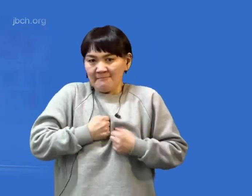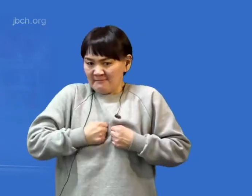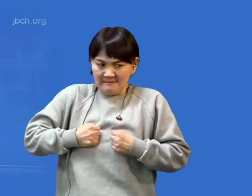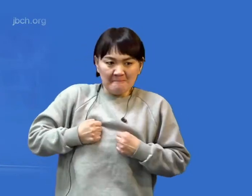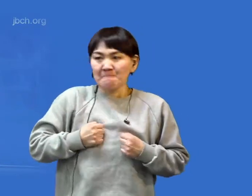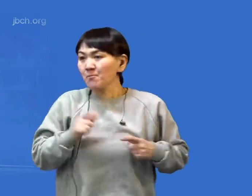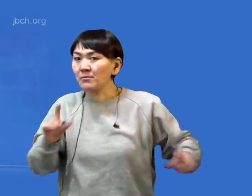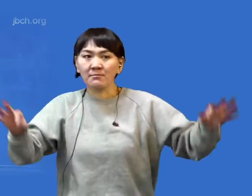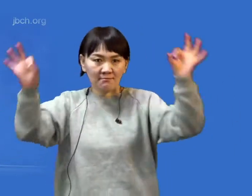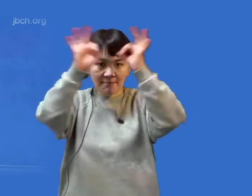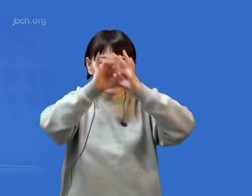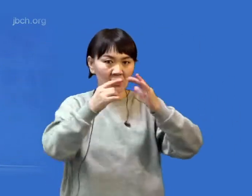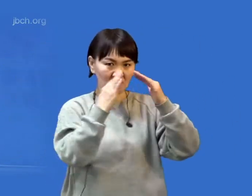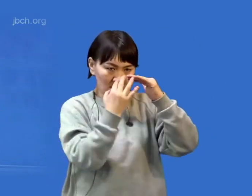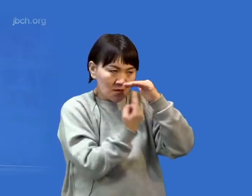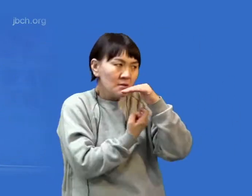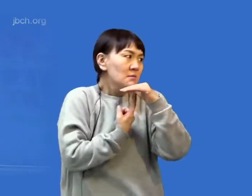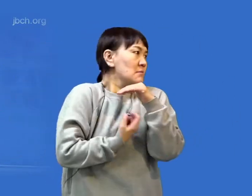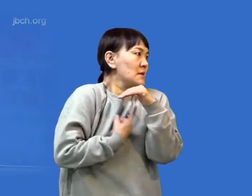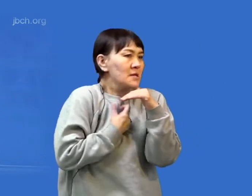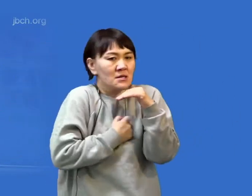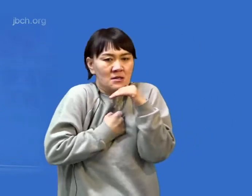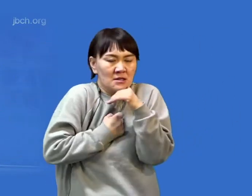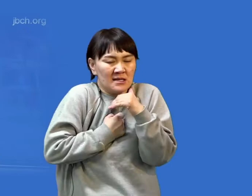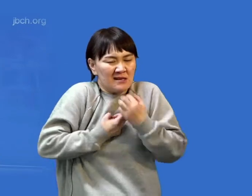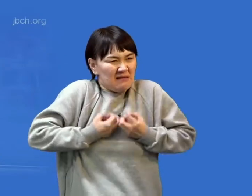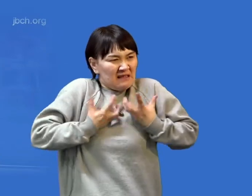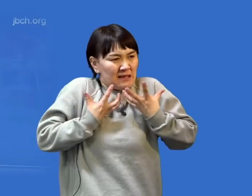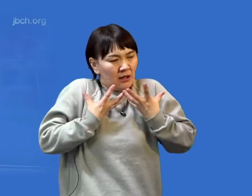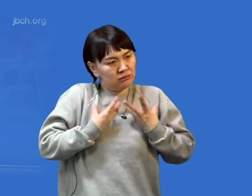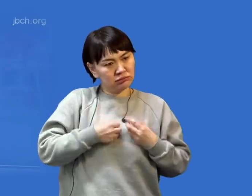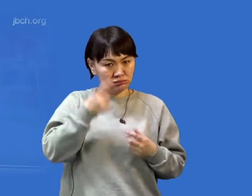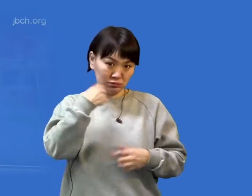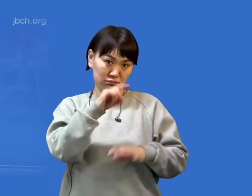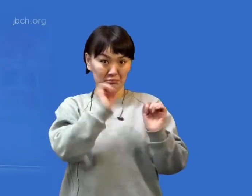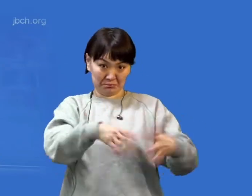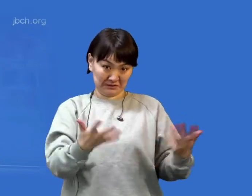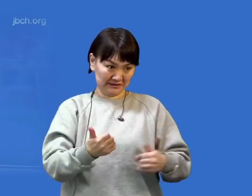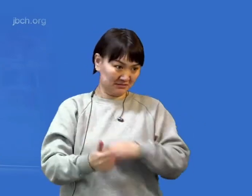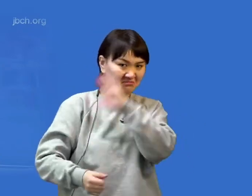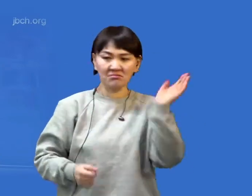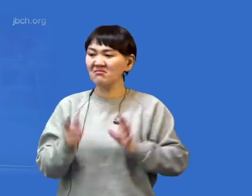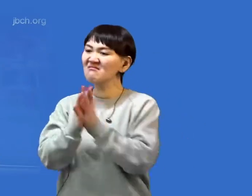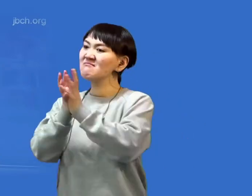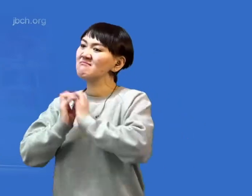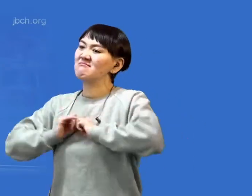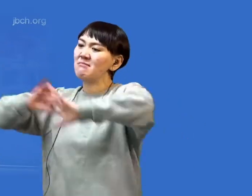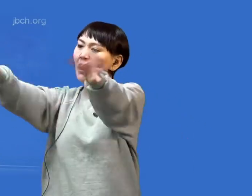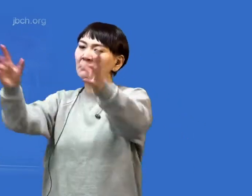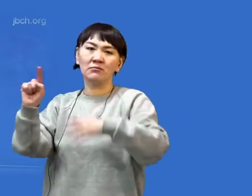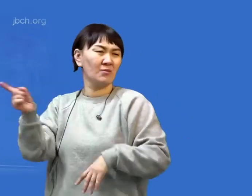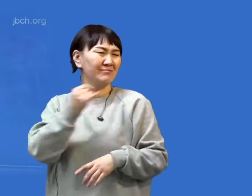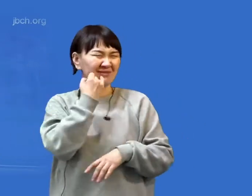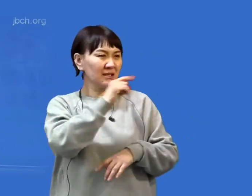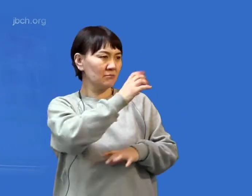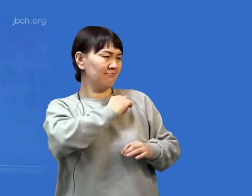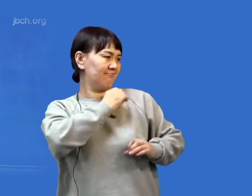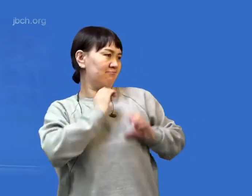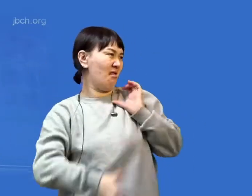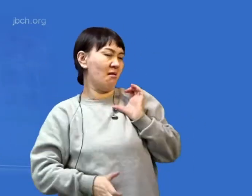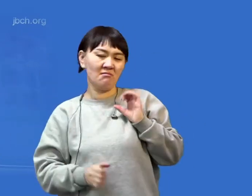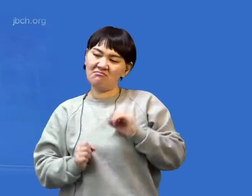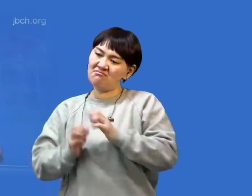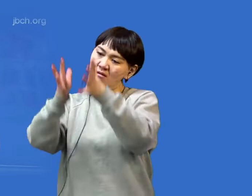бусдад тийм хохирол учруулна вэ? Ганц үгнээс болоод ямар хүн сэтгэлдээ шархалдаг үлээд энэ чинь.